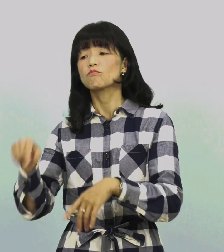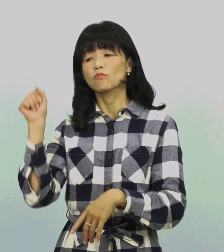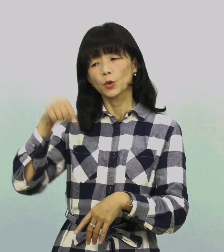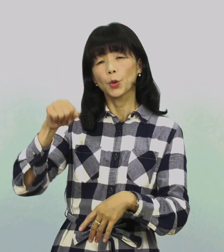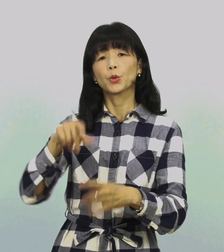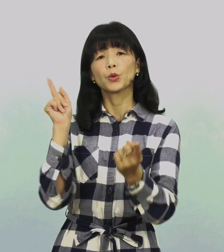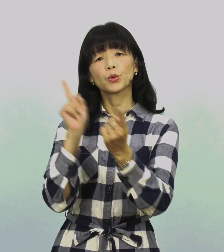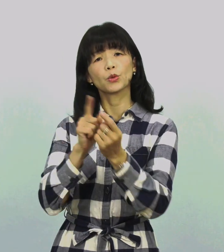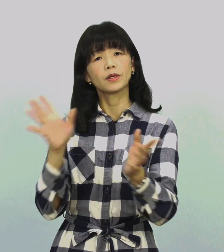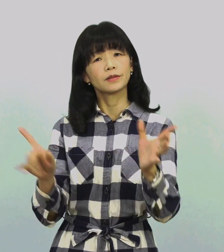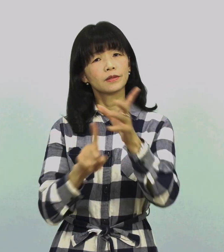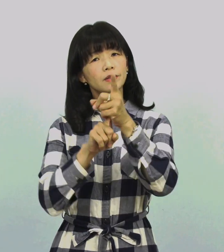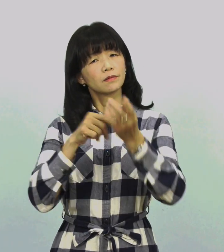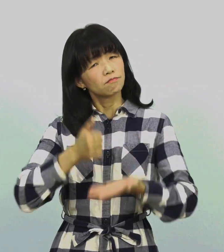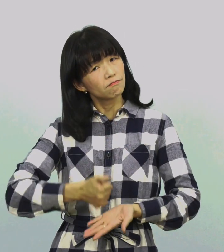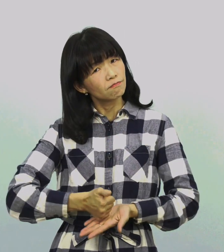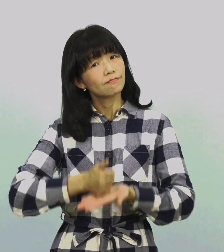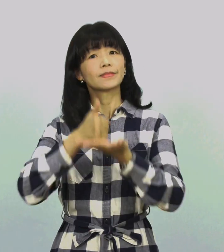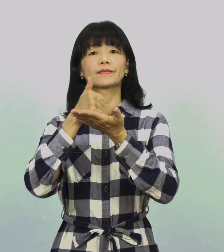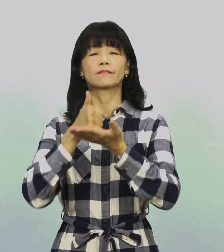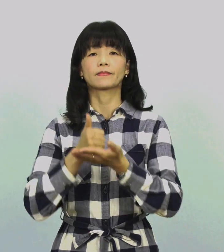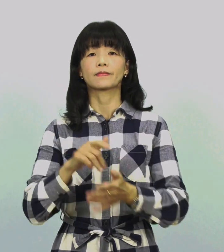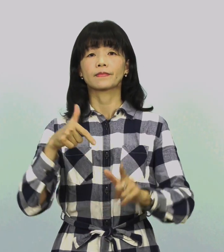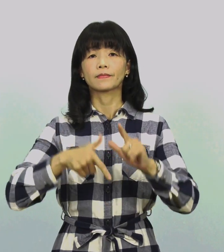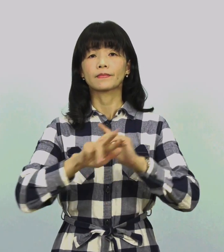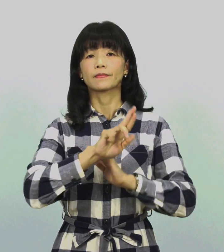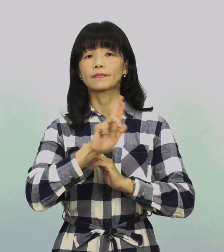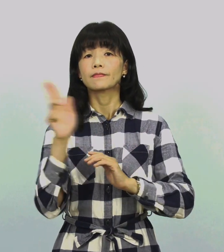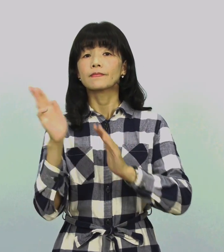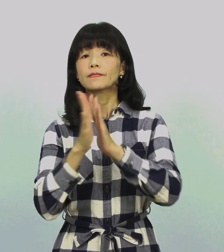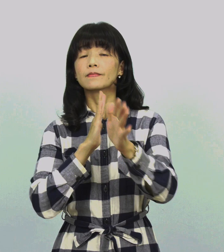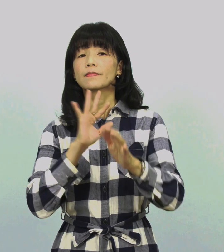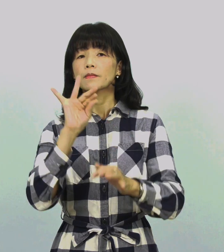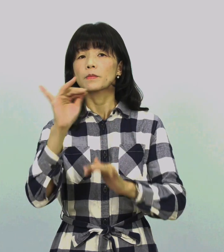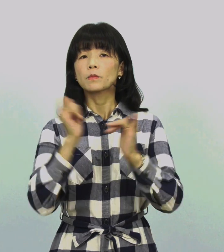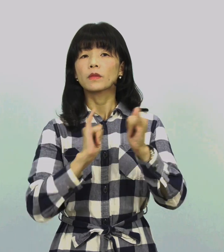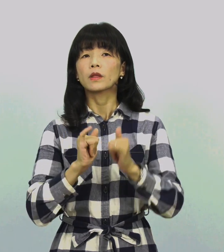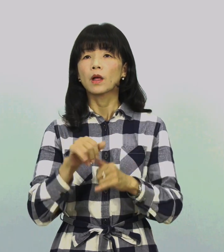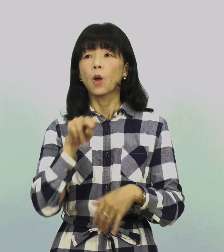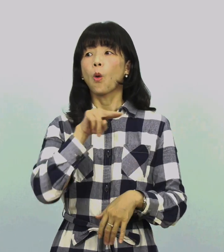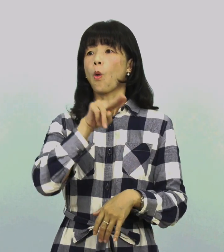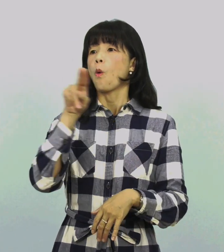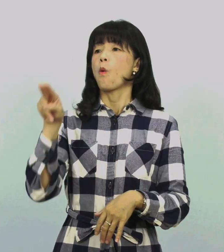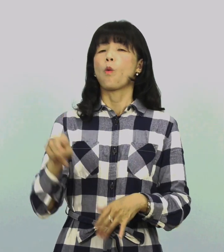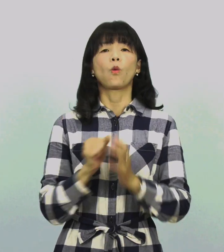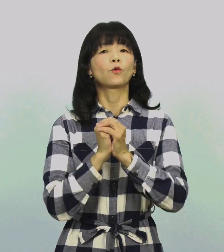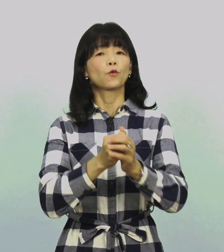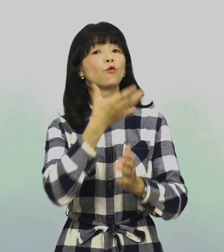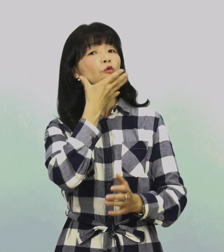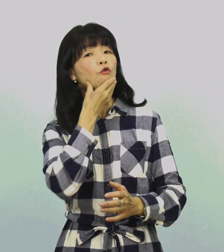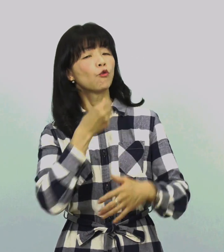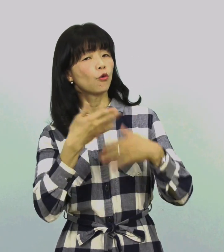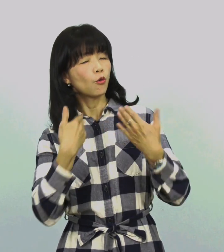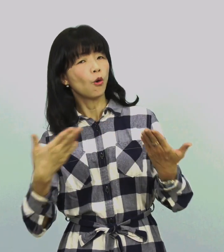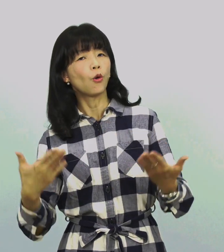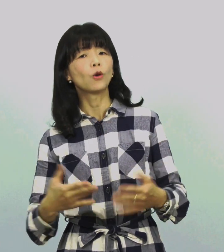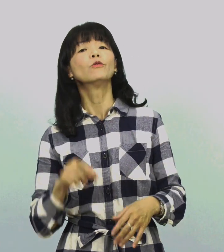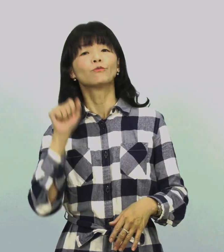心存敬畏。当以色列百姓看到神赐给他们的福分，就愿意更多来